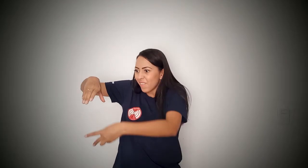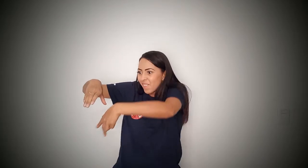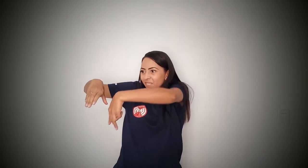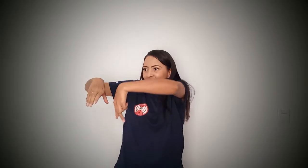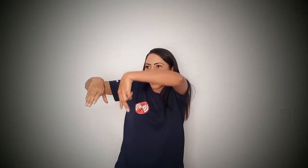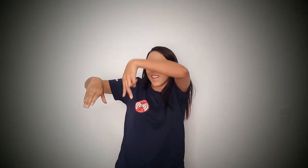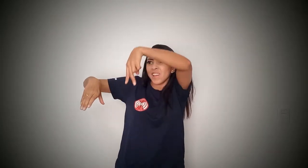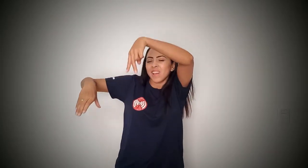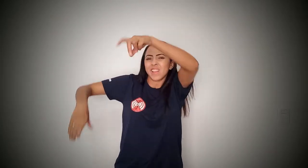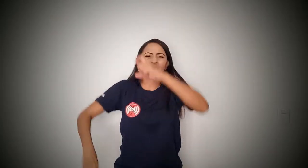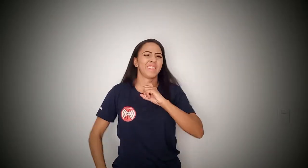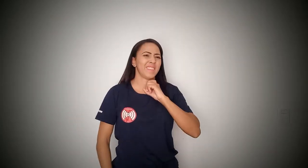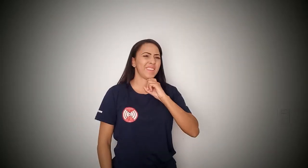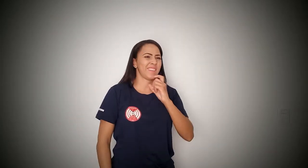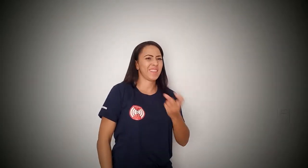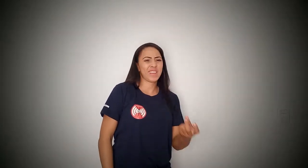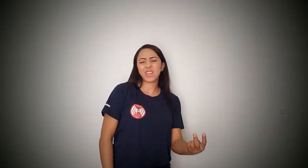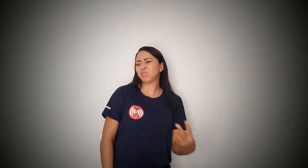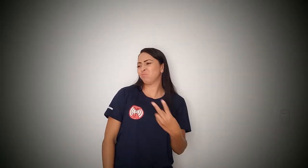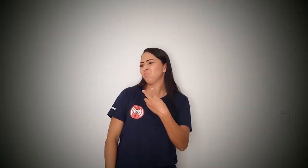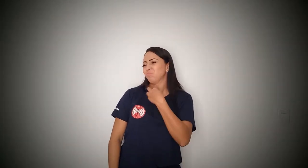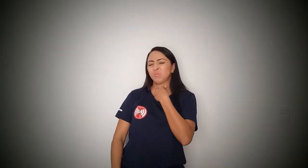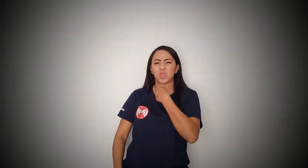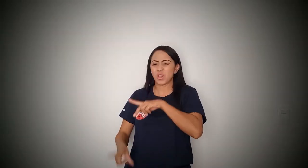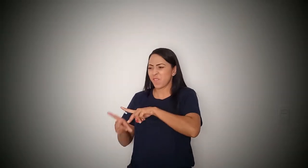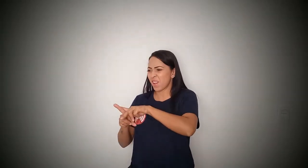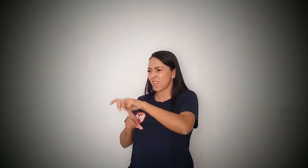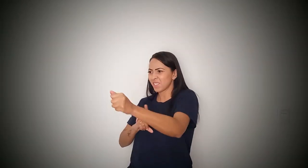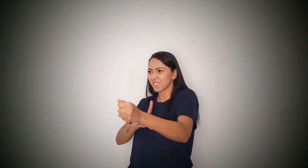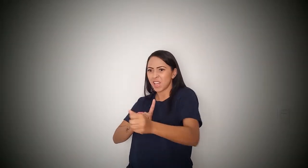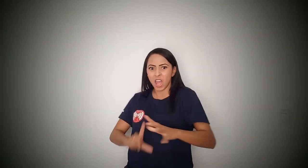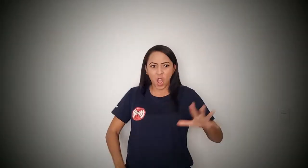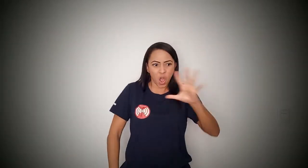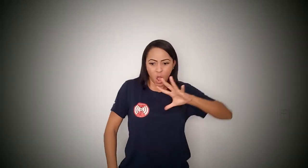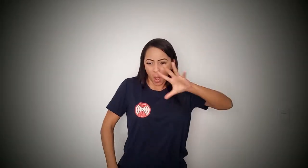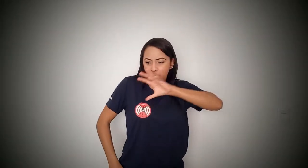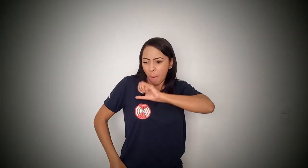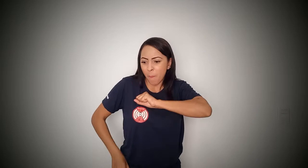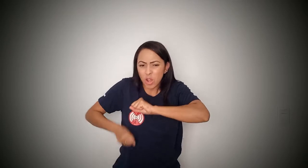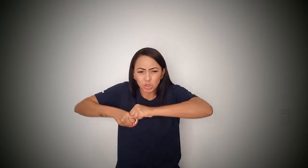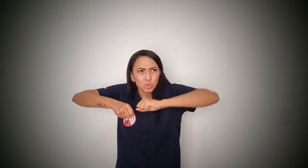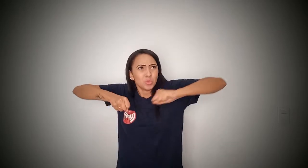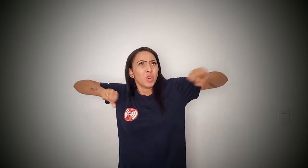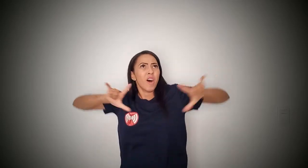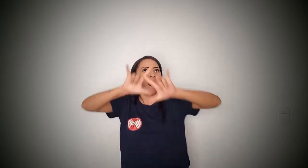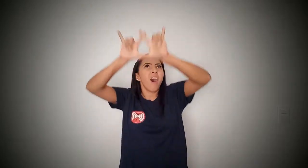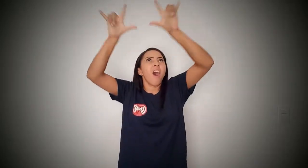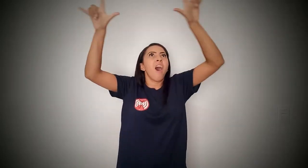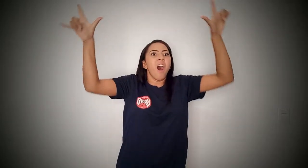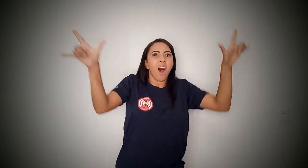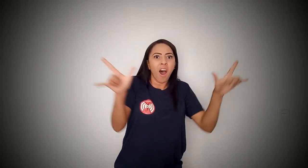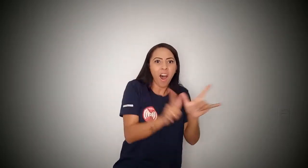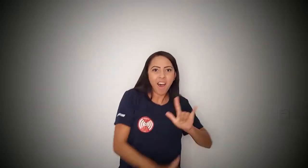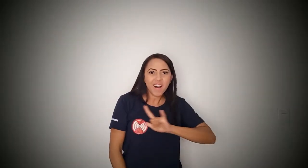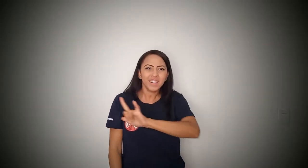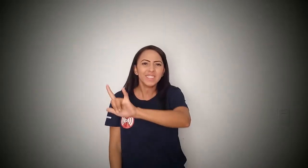nada vencerá seu grande amor. Ó morte,